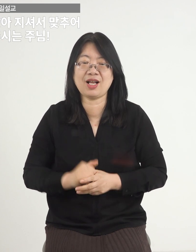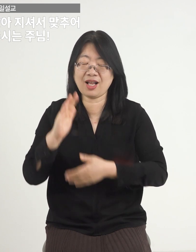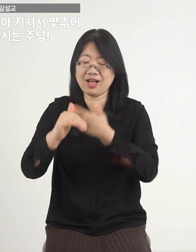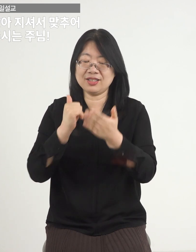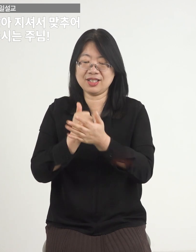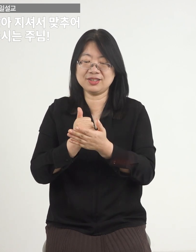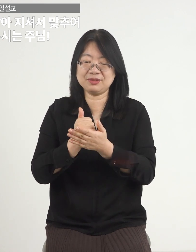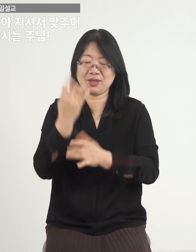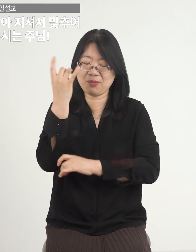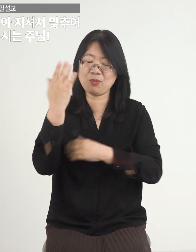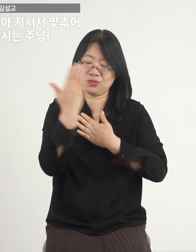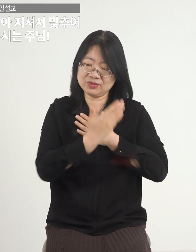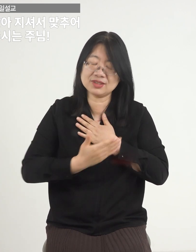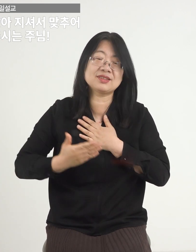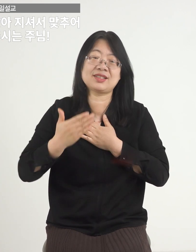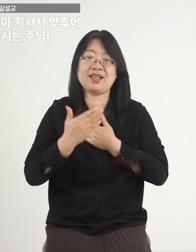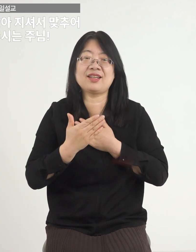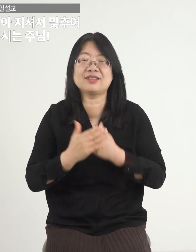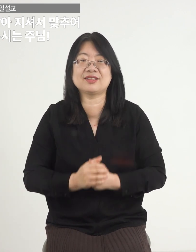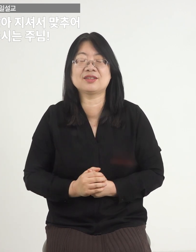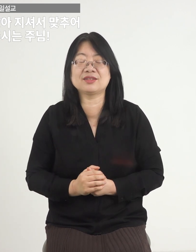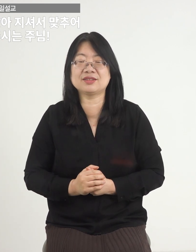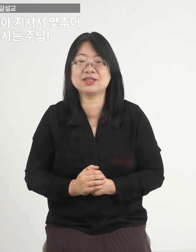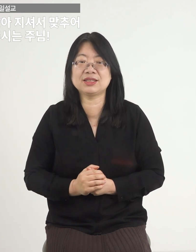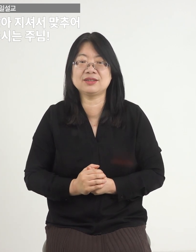하나님의 본체,